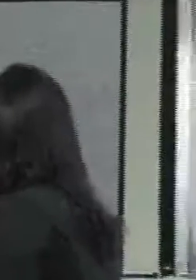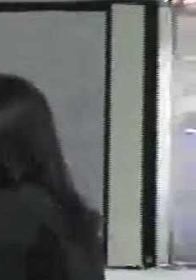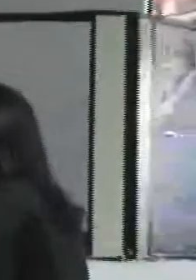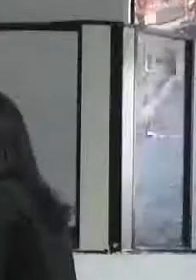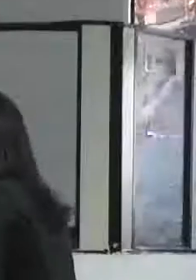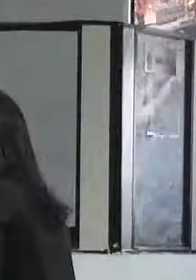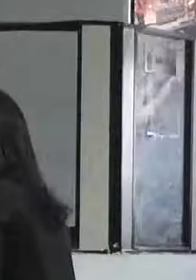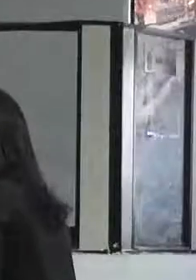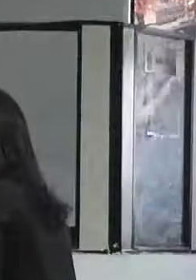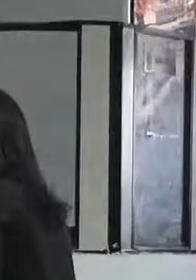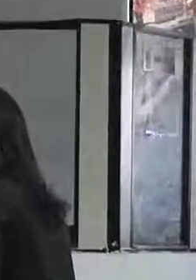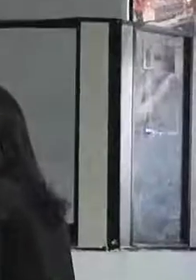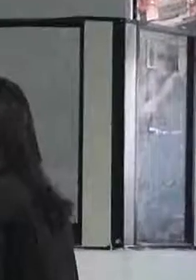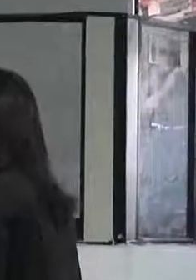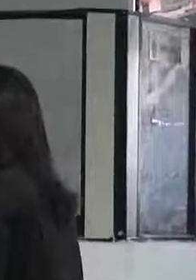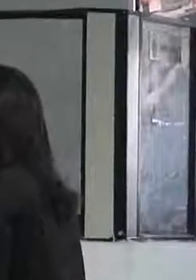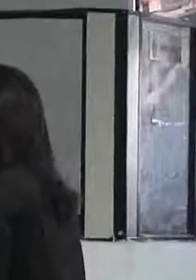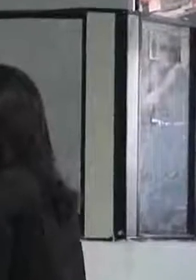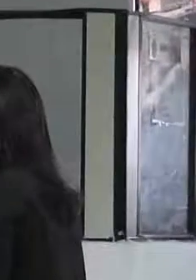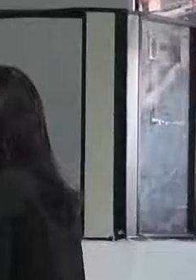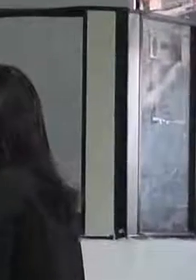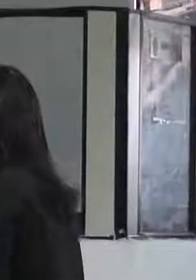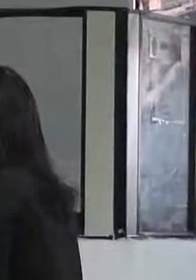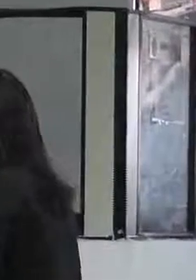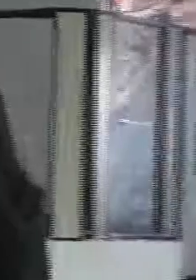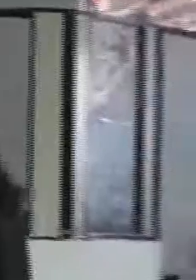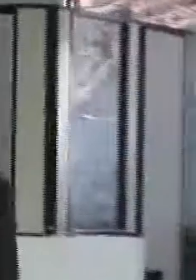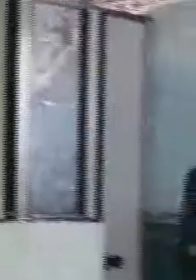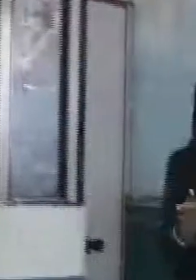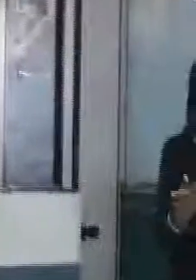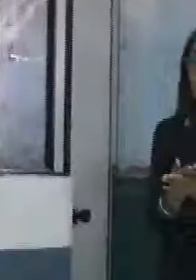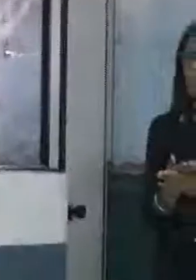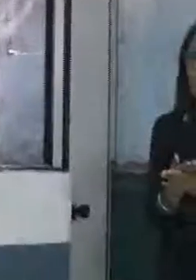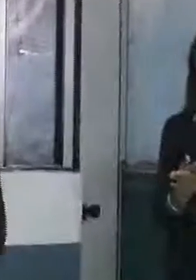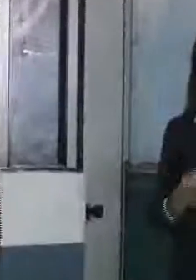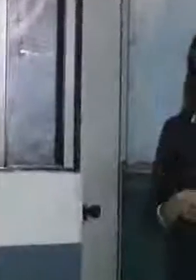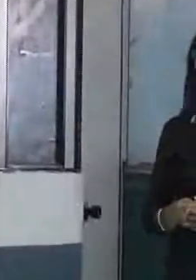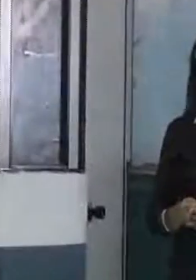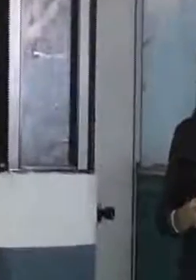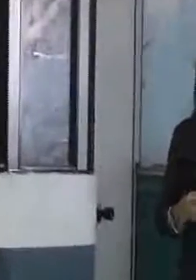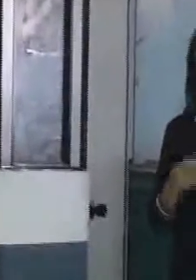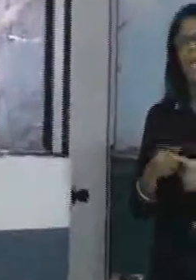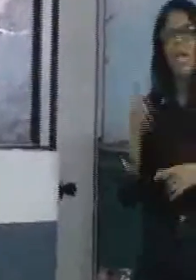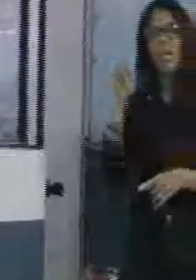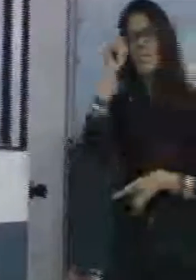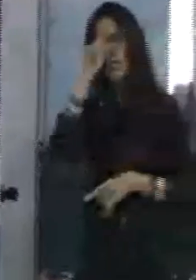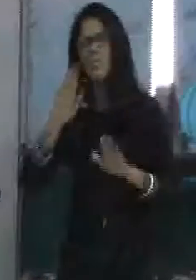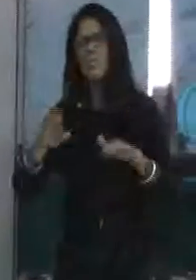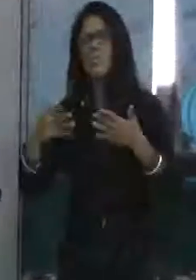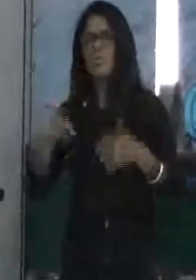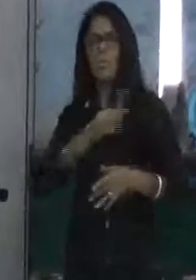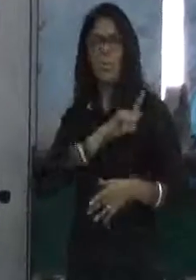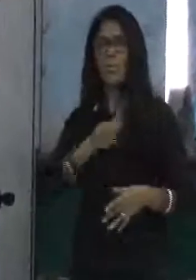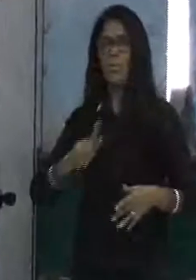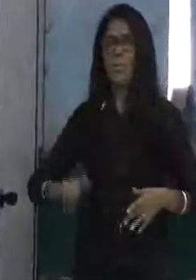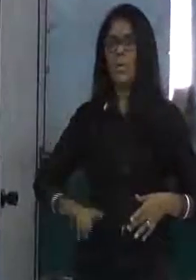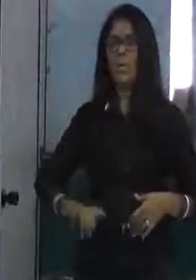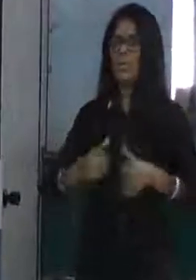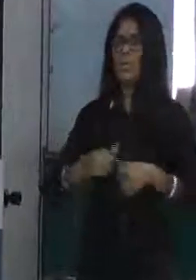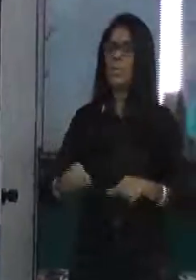gente sabe que quando o governador chega no município é uma dificuldade, meu irmão, para você encostar, e ele